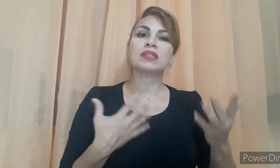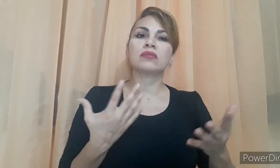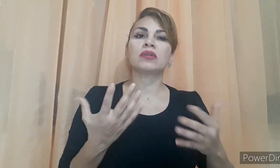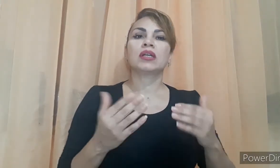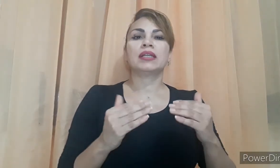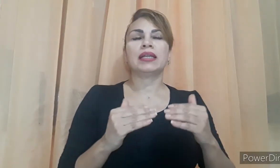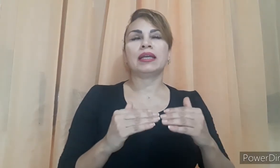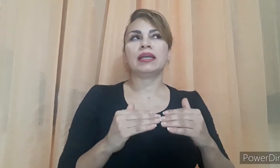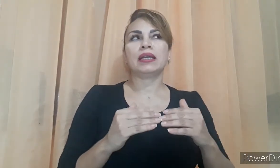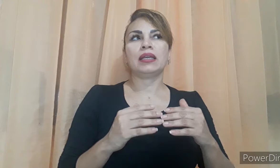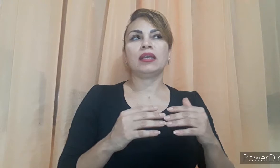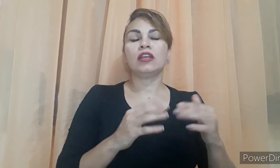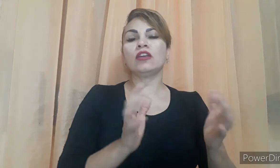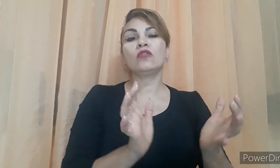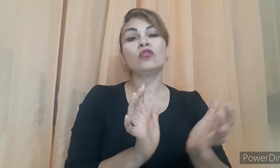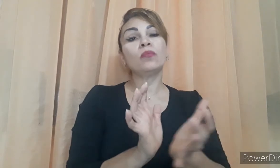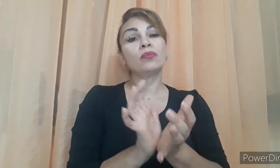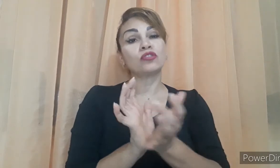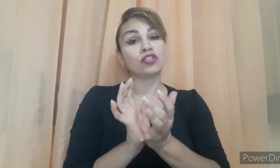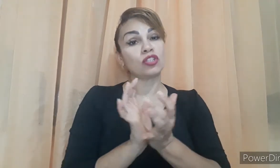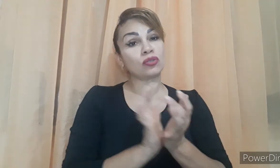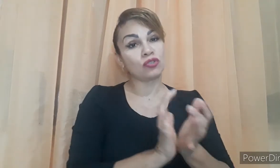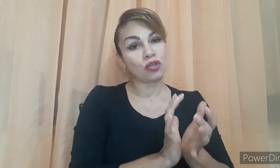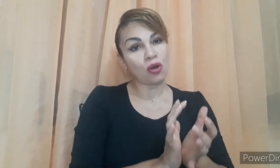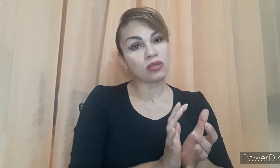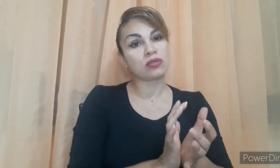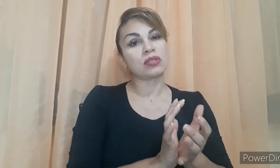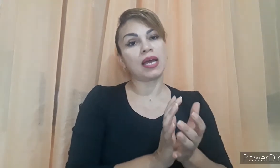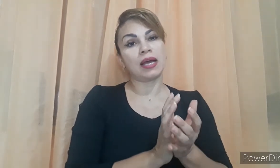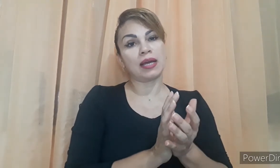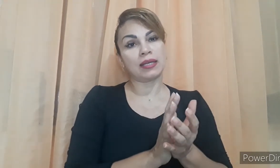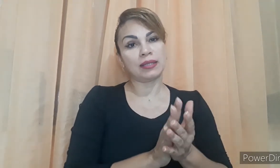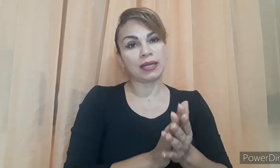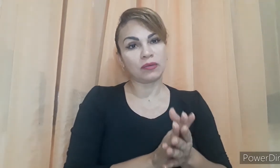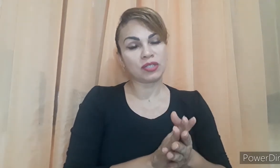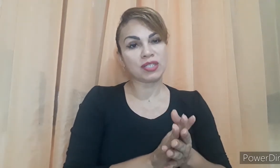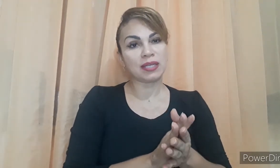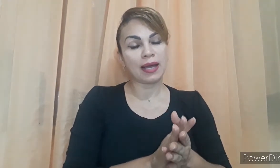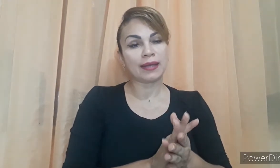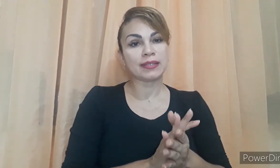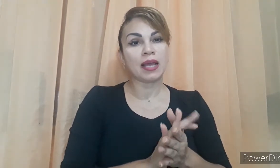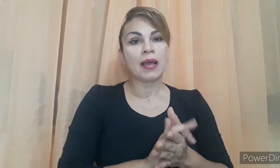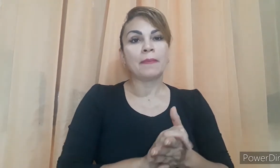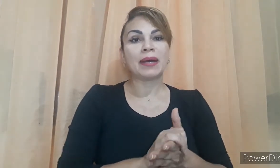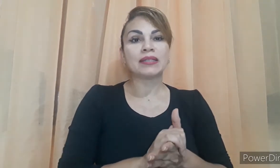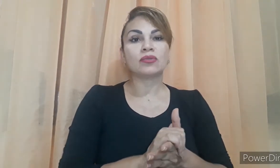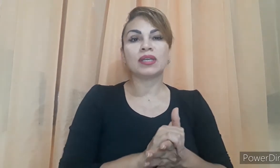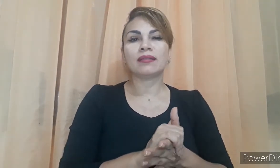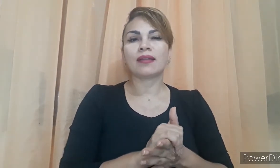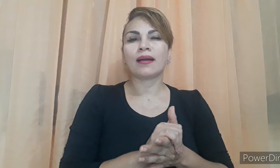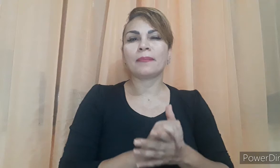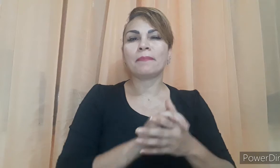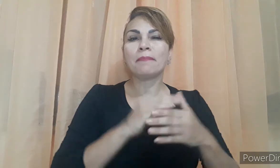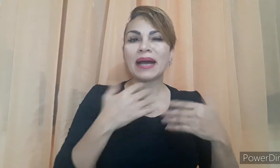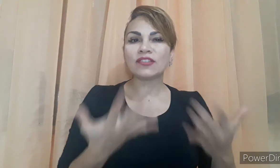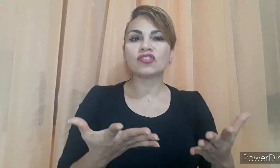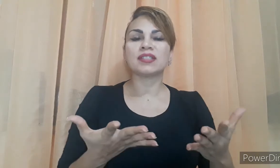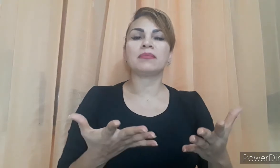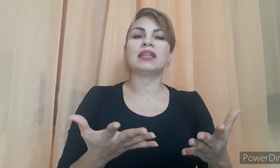usam, né, em grupos de estudiosos da língua de sinais, mas o que está mais